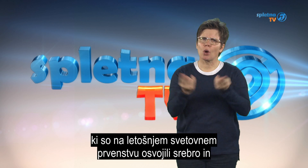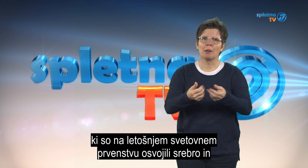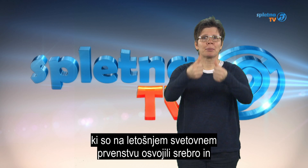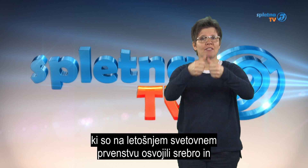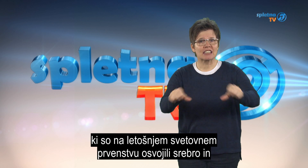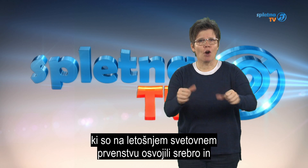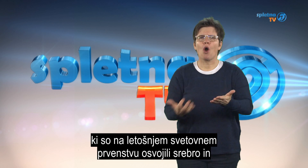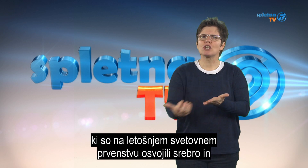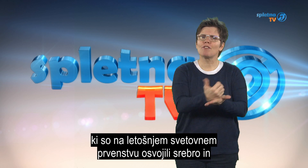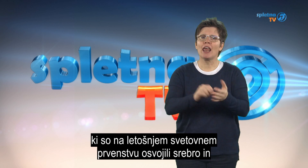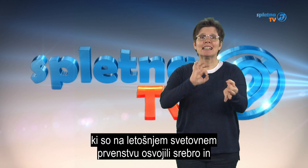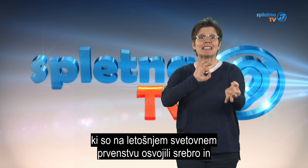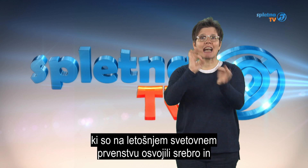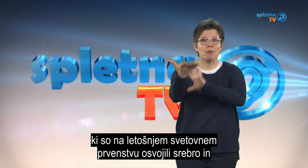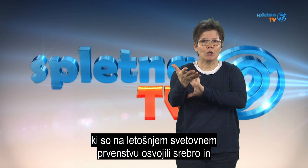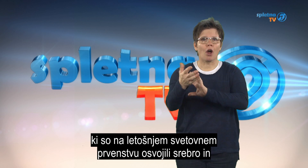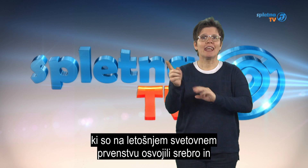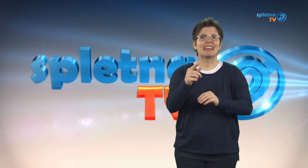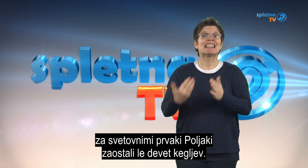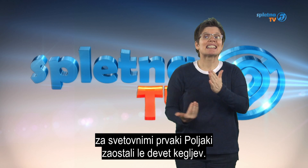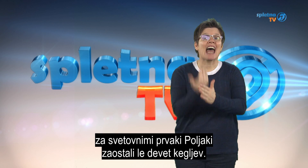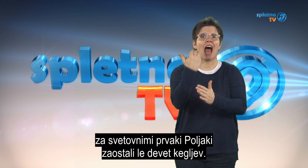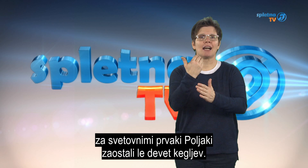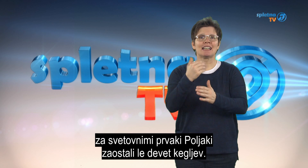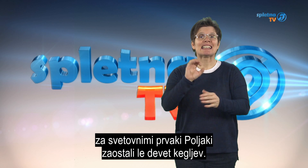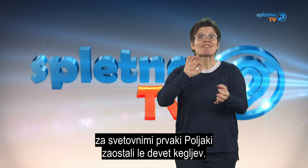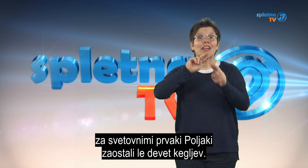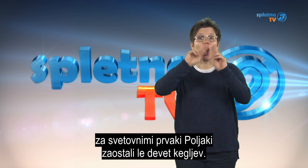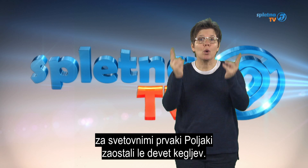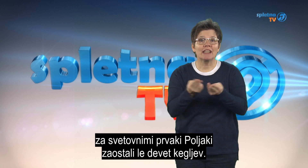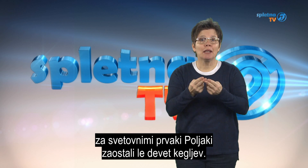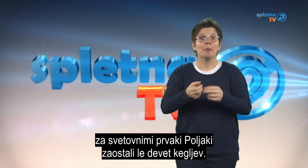osvojili srebro in za svetovnimi prvaki Poljaki zaostali le 9 kegljev.